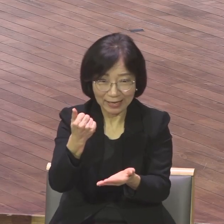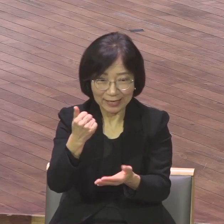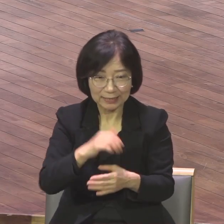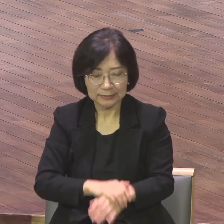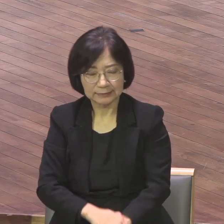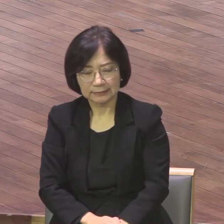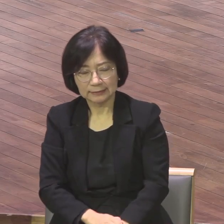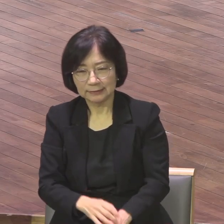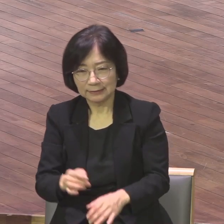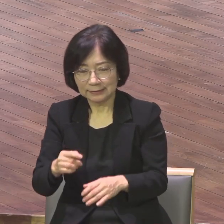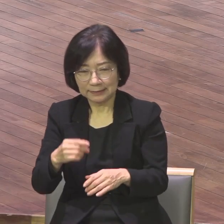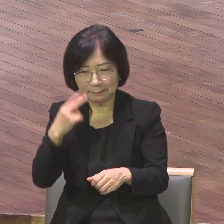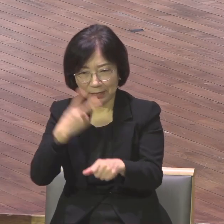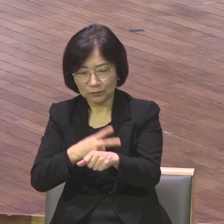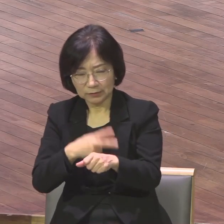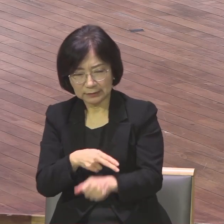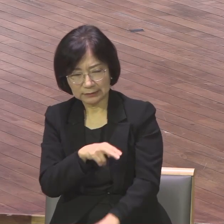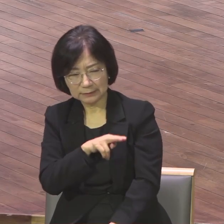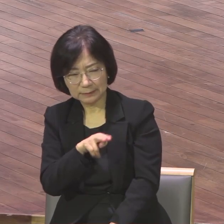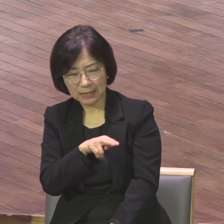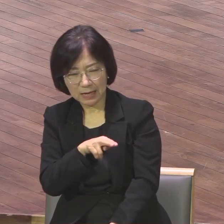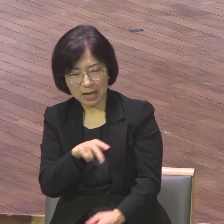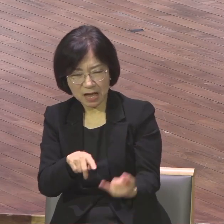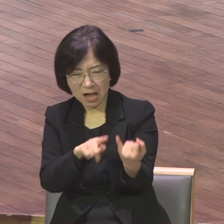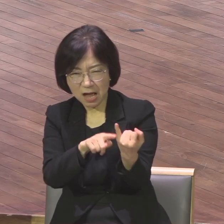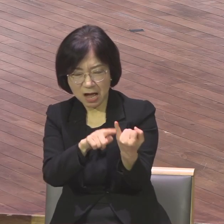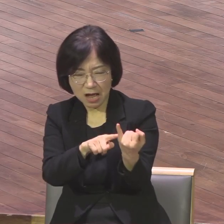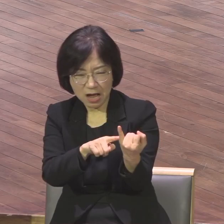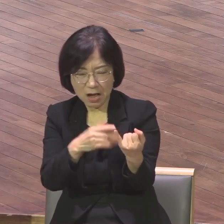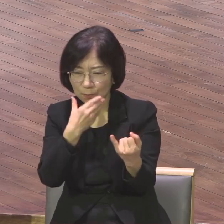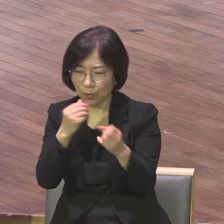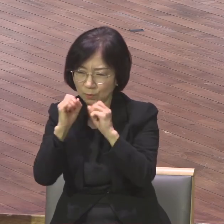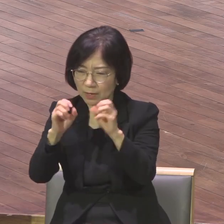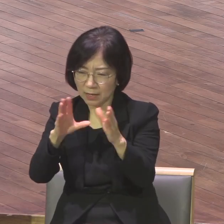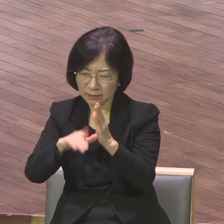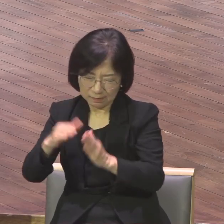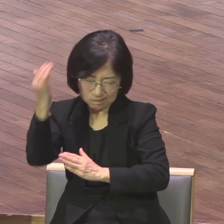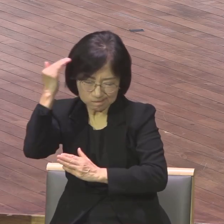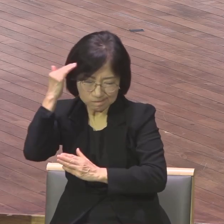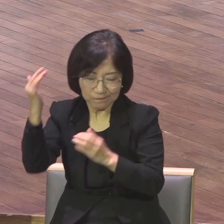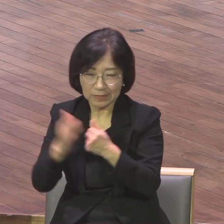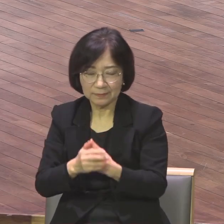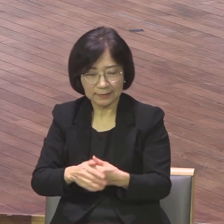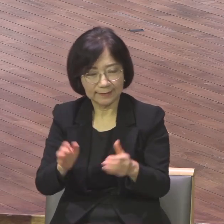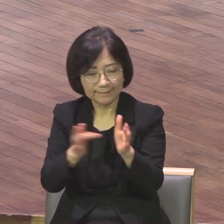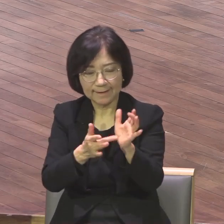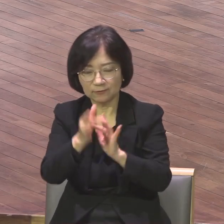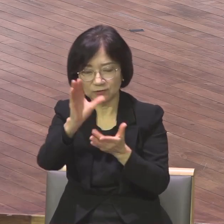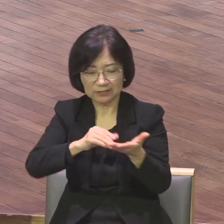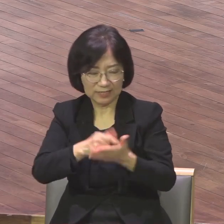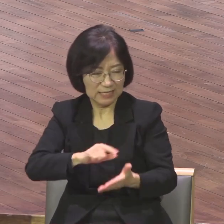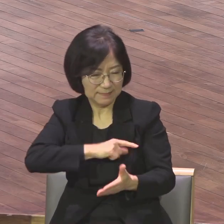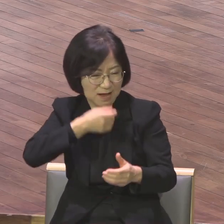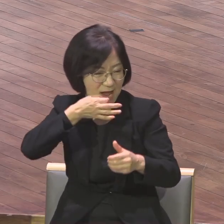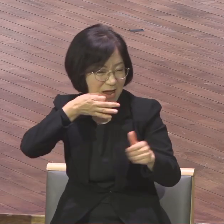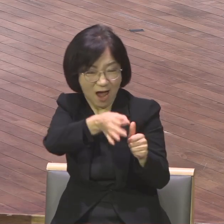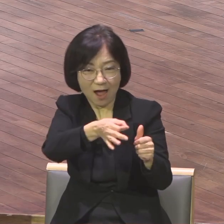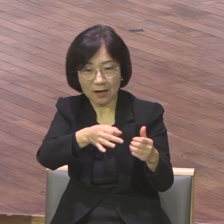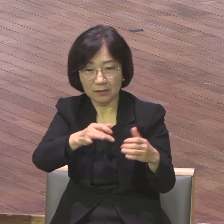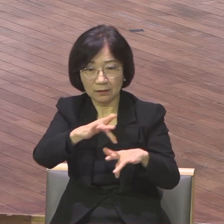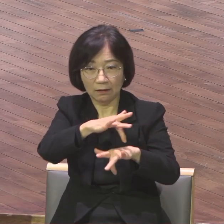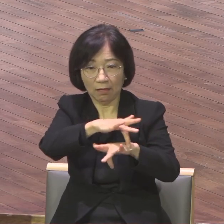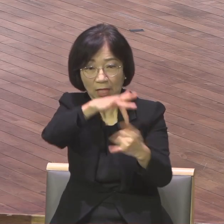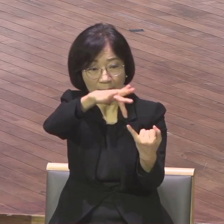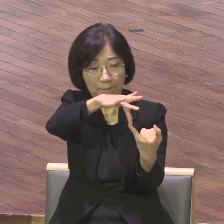먹고 놈들 있는 것도 아는데 하도 괴롭히니까 고쳐버렸어요. 예수 그리스도 이름으로 그 귀신 나가버리니까 점을 못